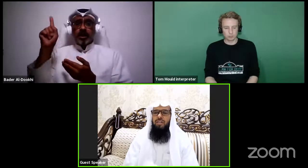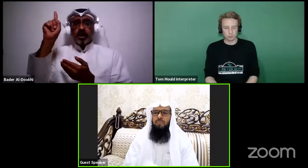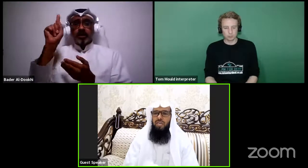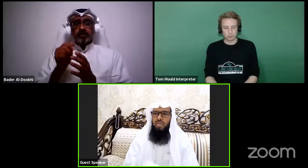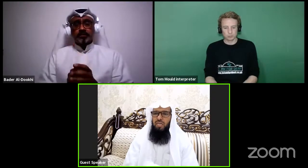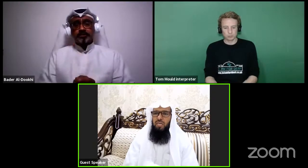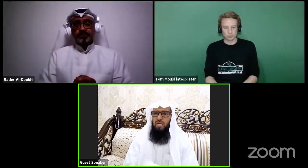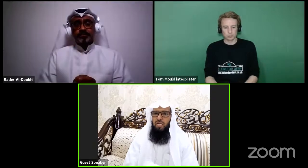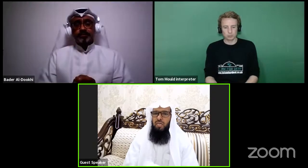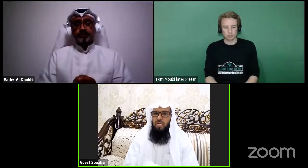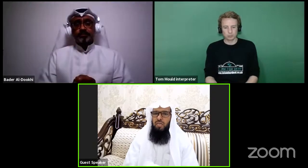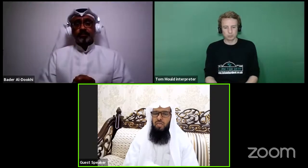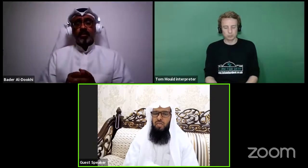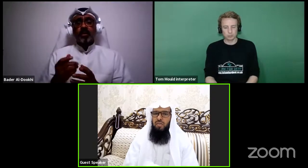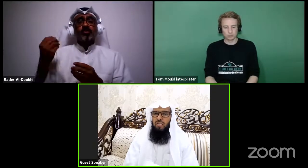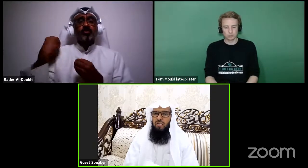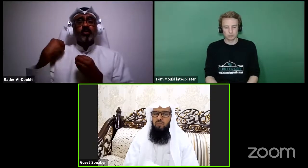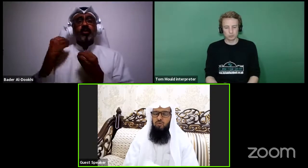متبركا به،